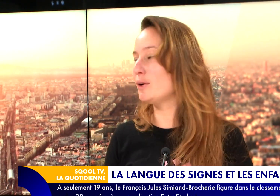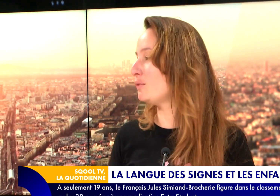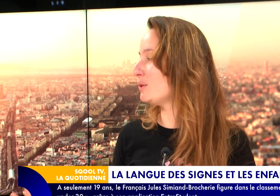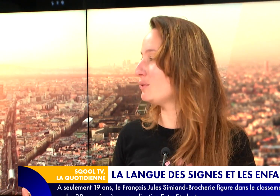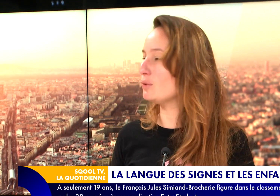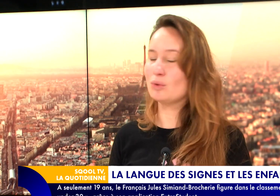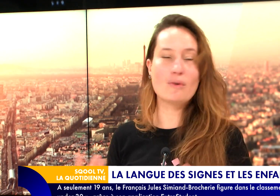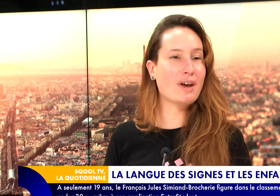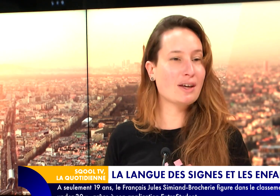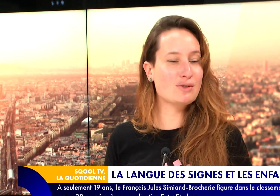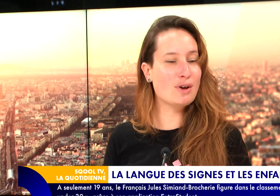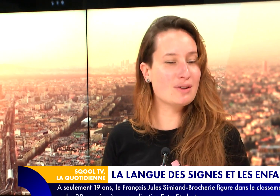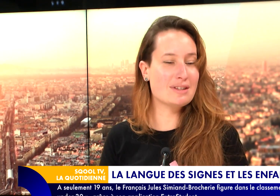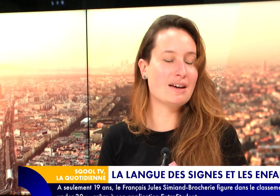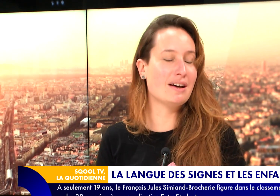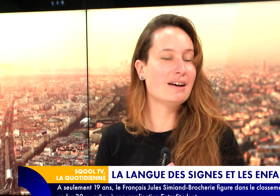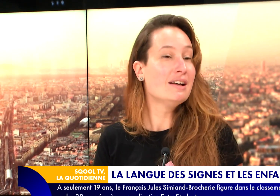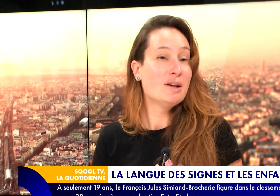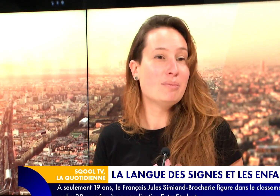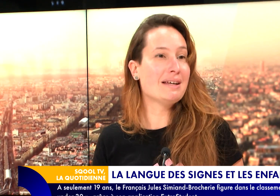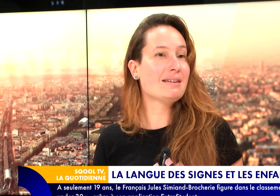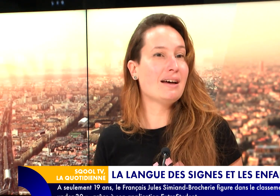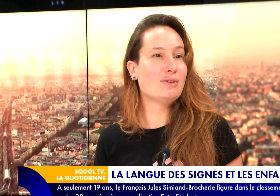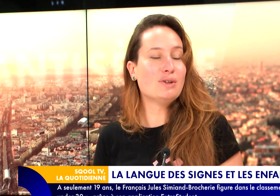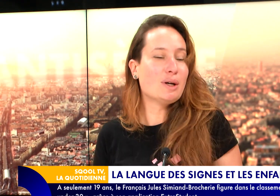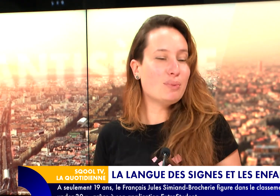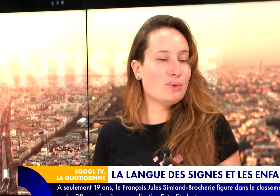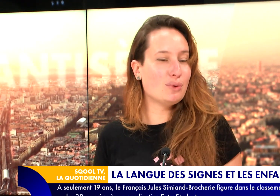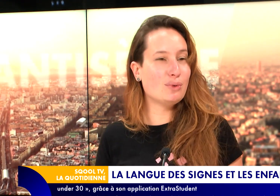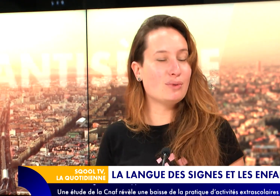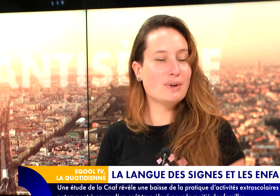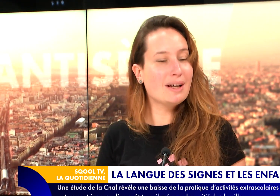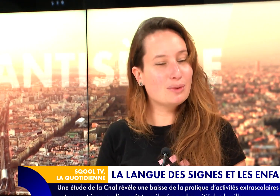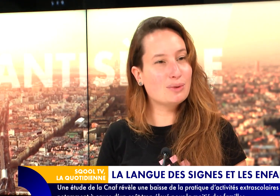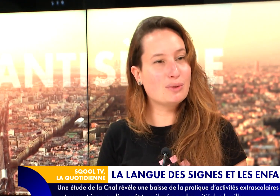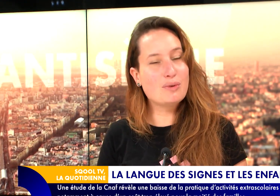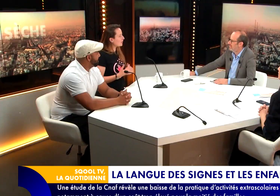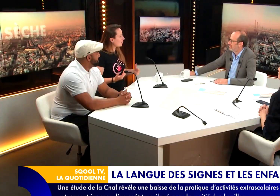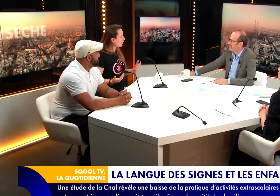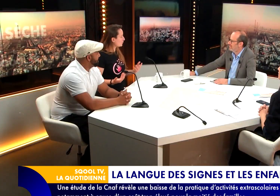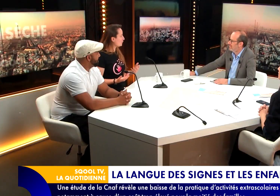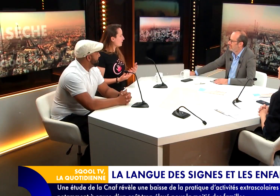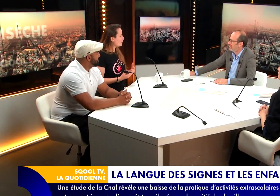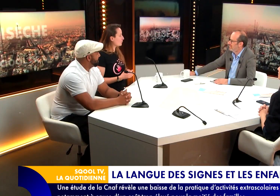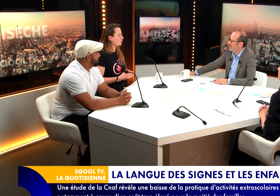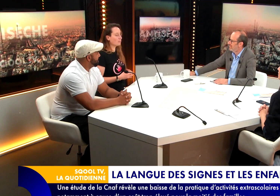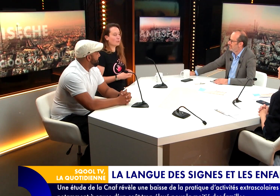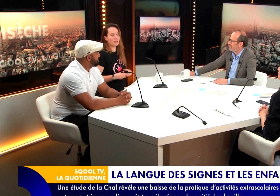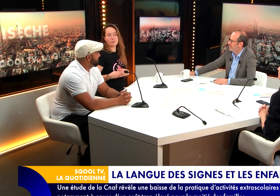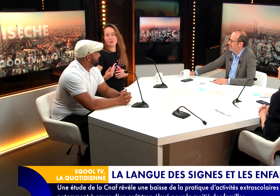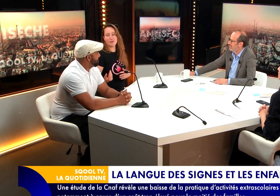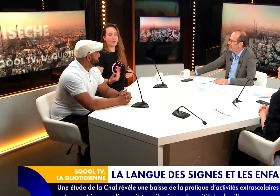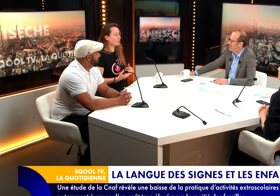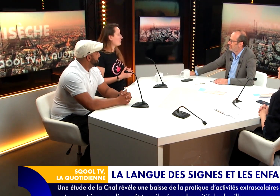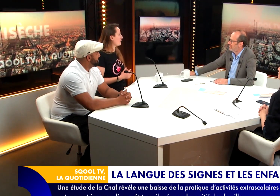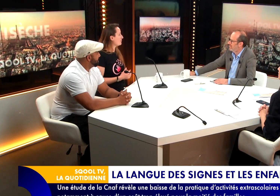le fait aussi qu'on soit frères et sœurs, ça donne un peu de valeur à ce qu'on fait parce qu'on prône un peu les valeurs de la